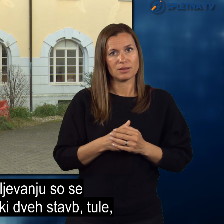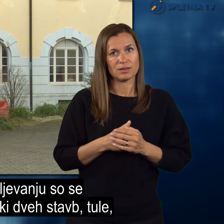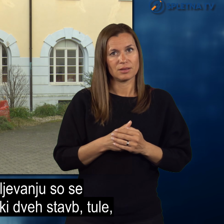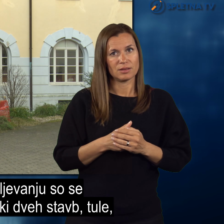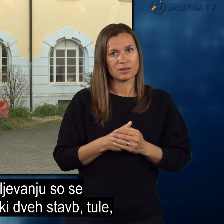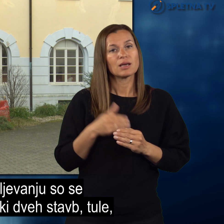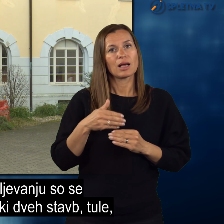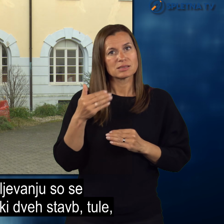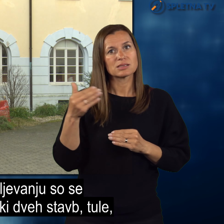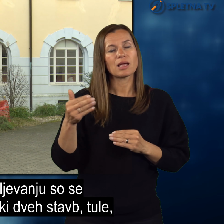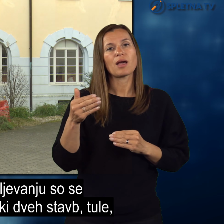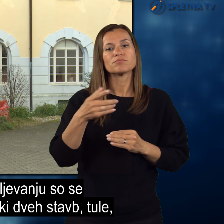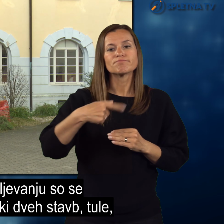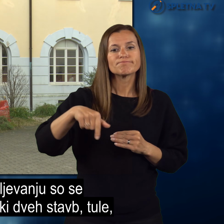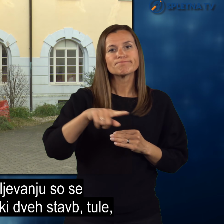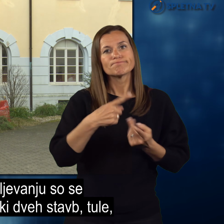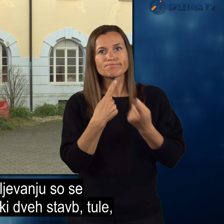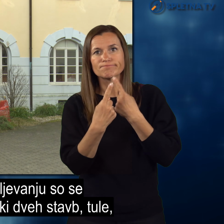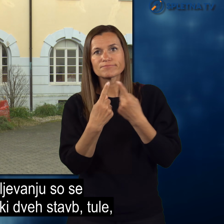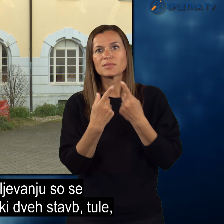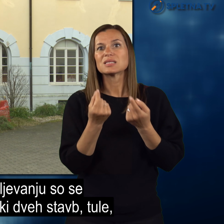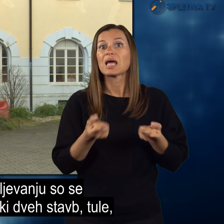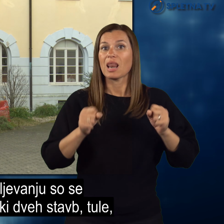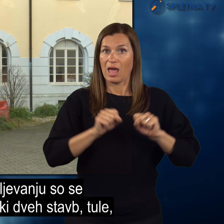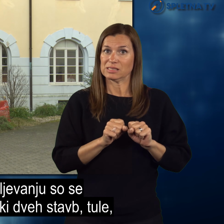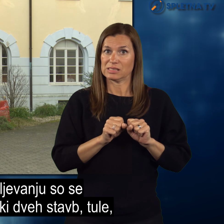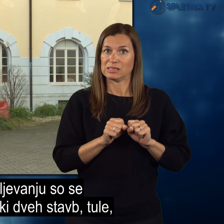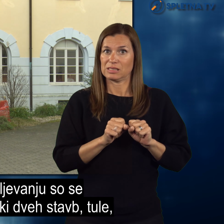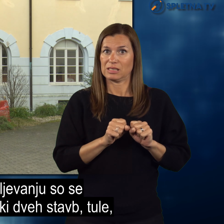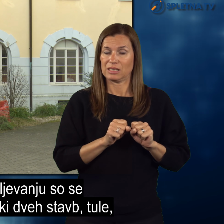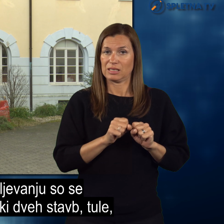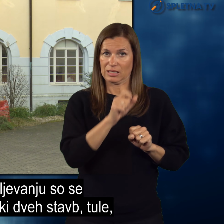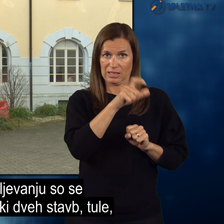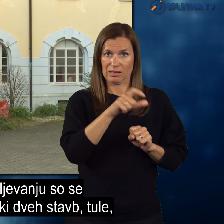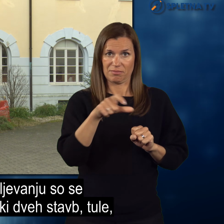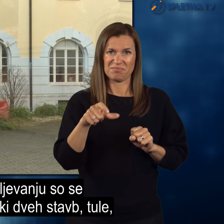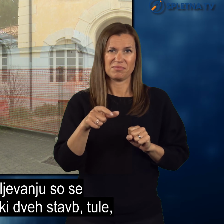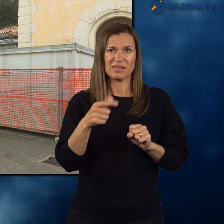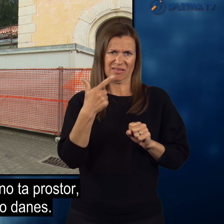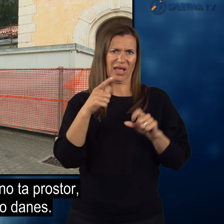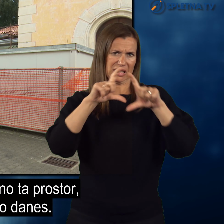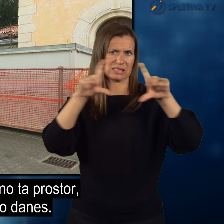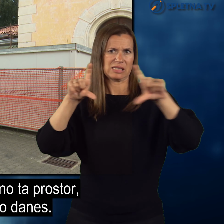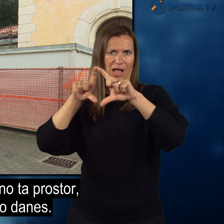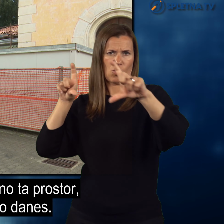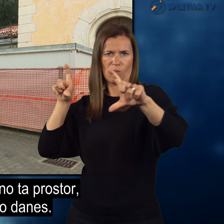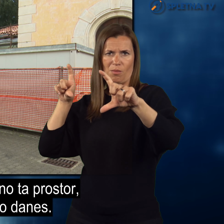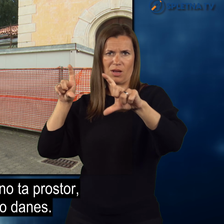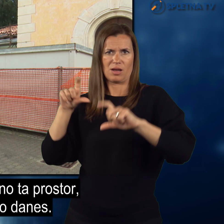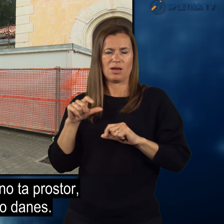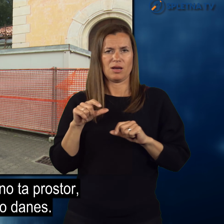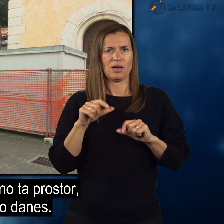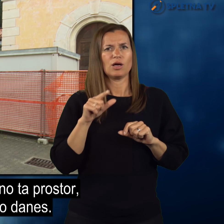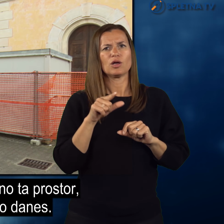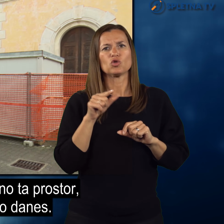so se dogovorili z lastniki 2 stavb tule, to